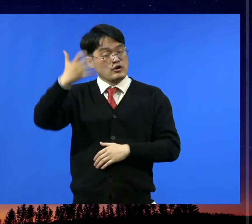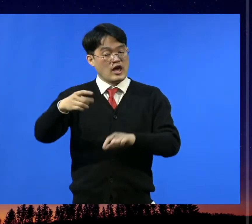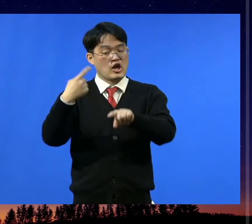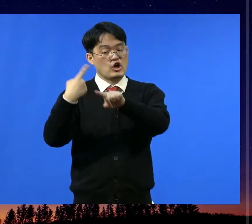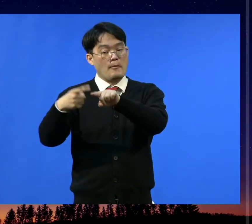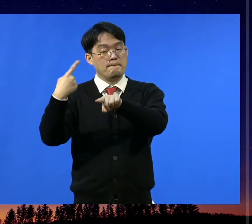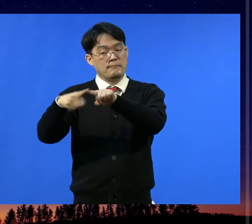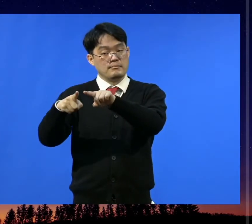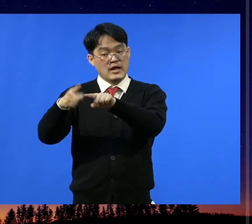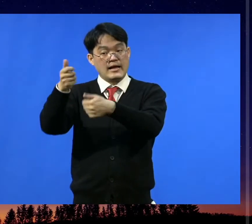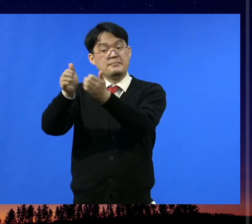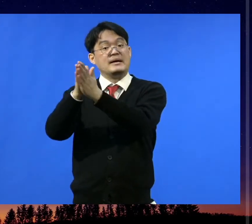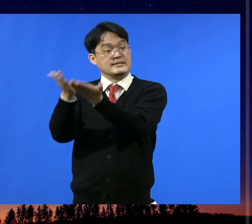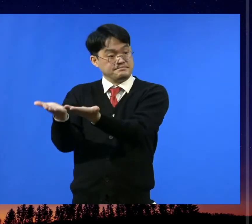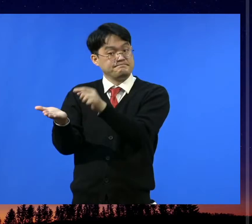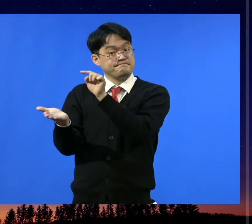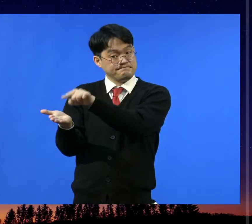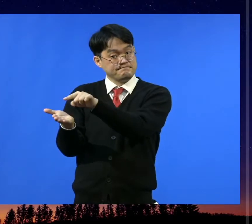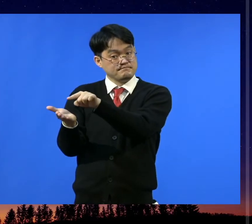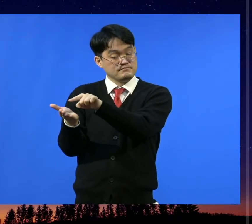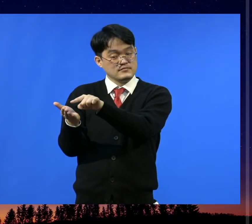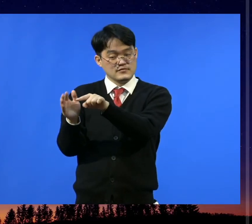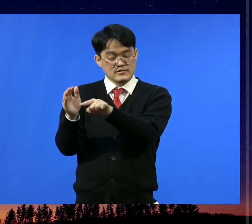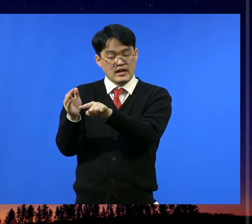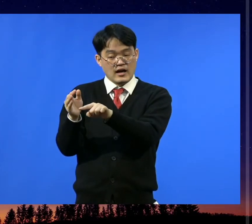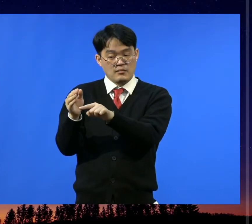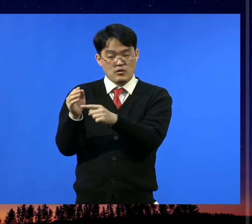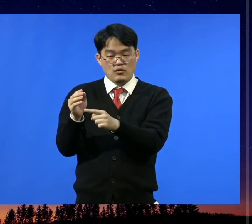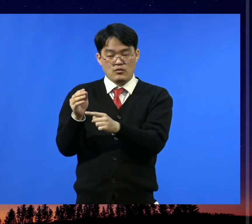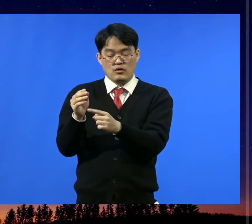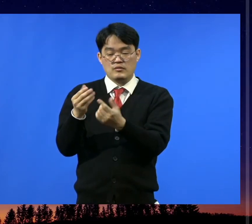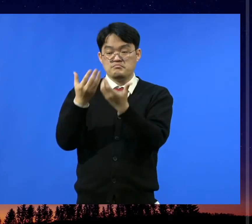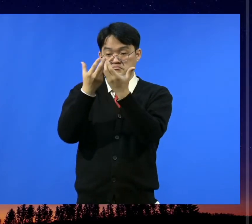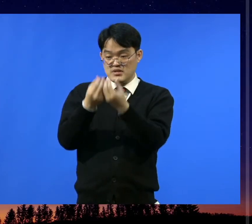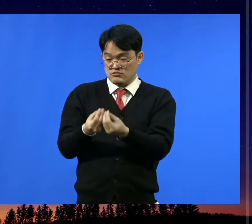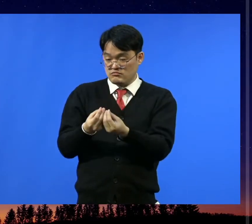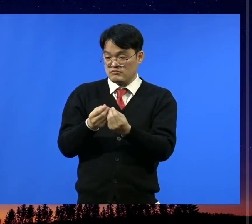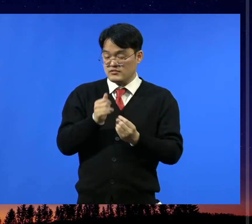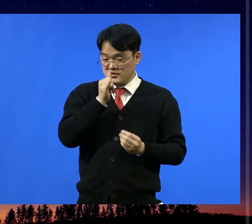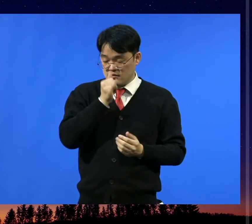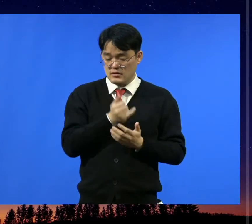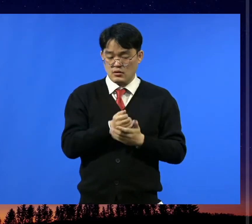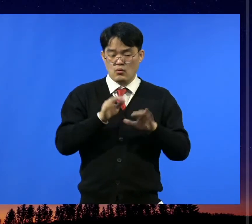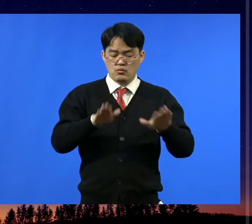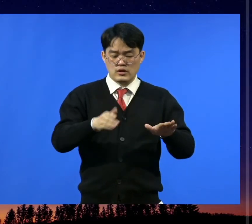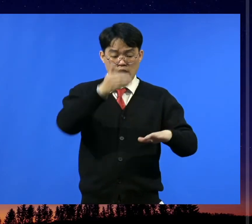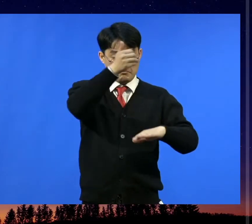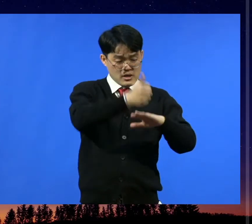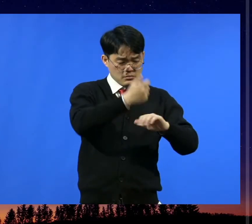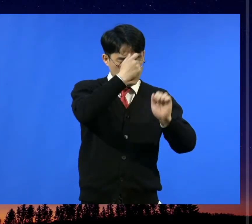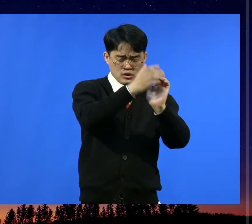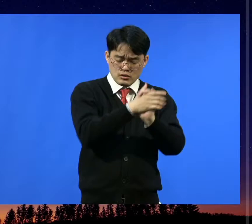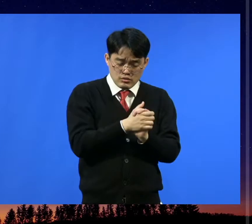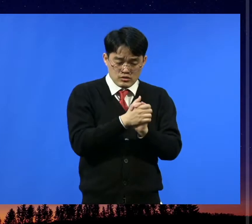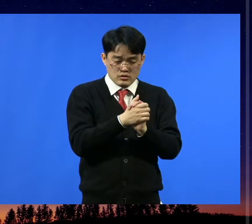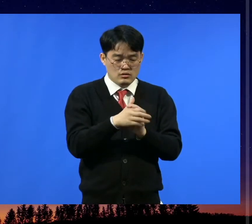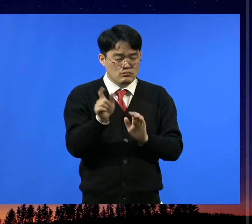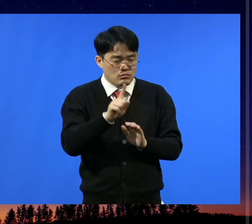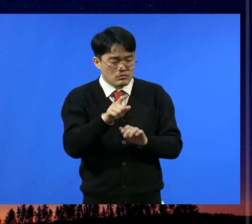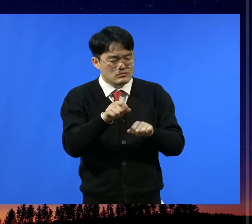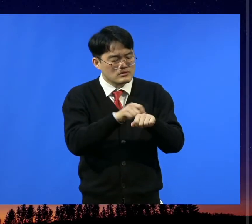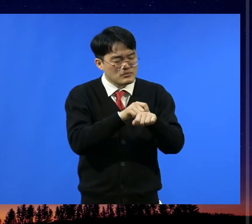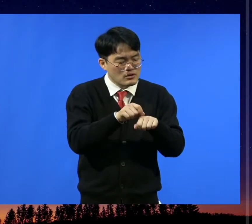검이라고 했습니다. 그렇게 비유가 다 수식어가 붙는데 오늘 마지막 기도에는 그게 붙지 않았어요.